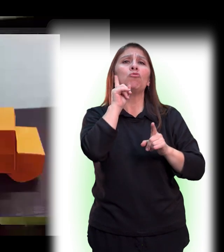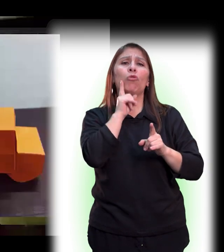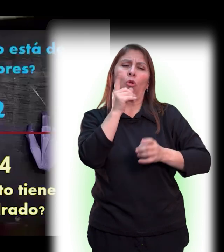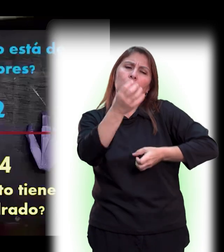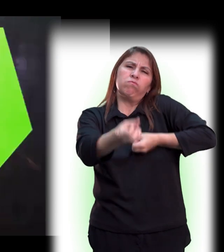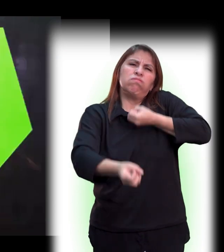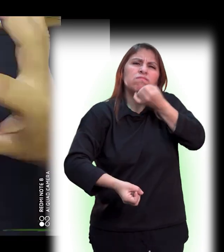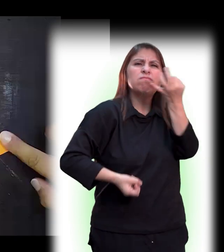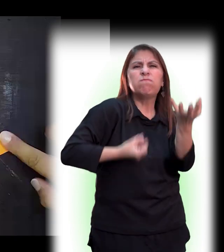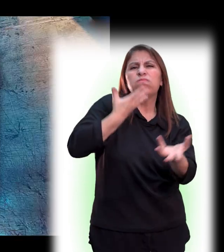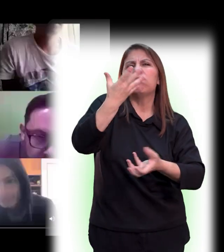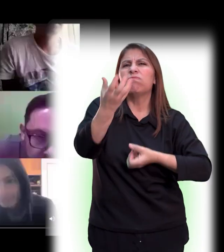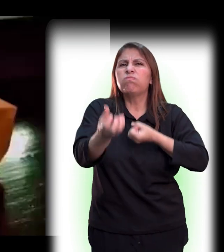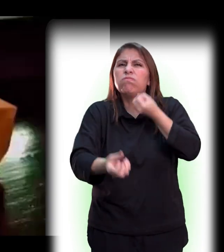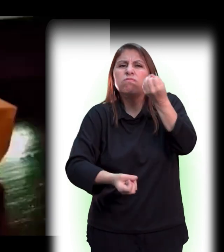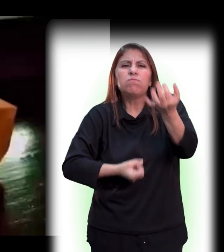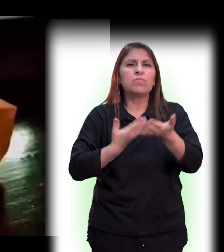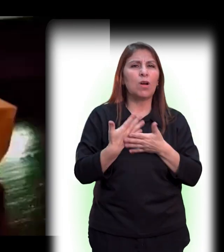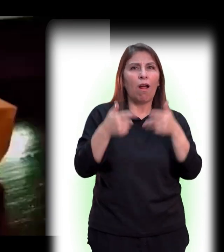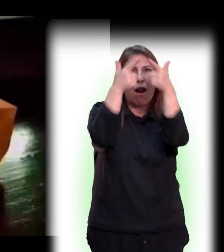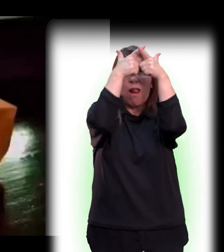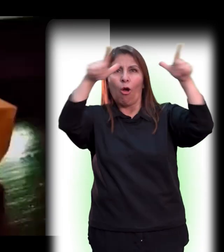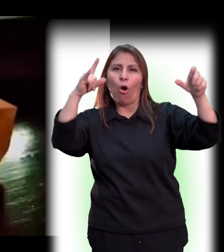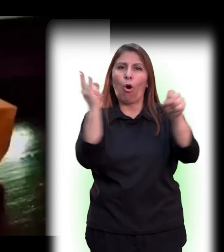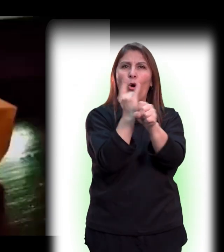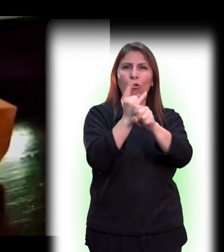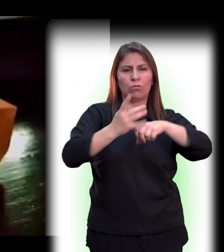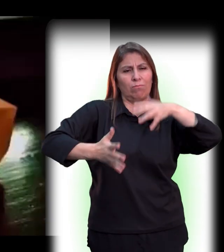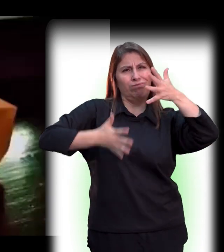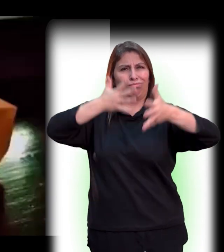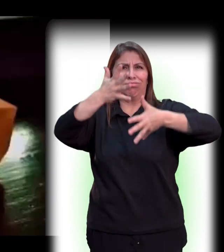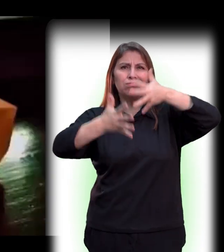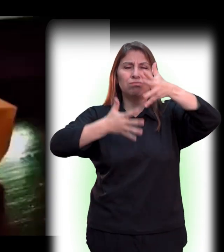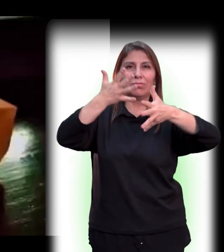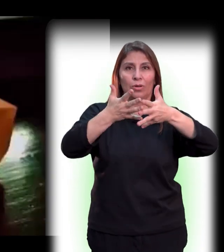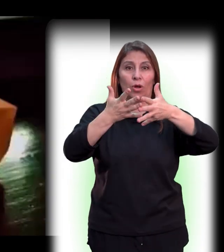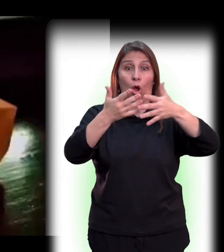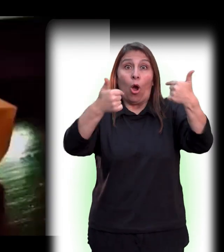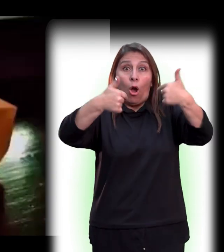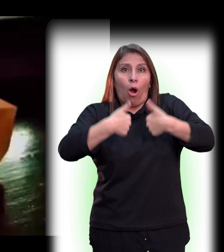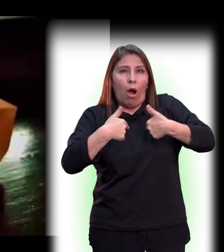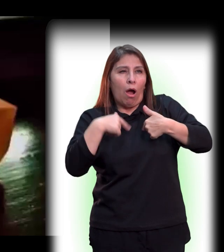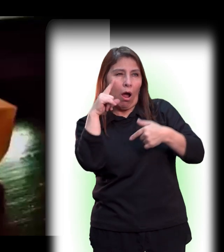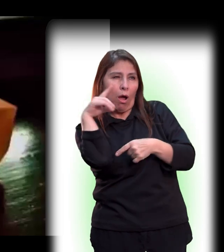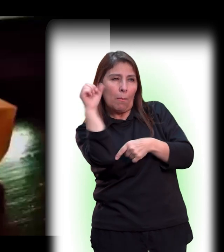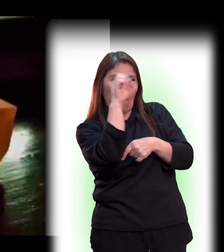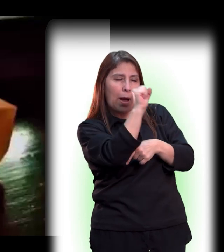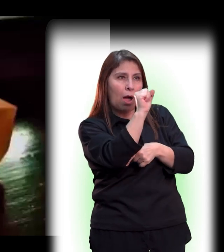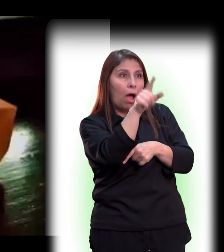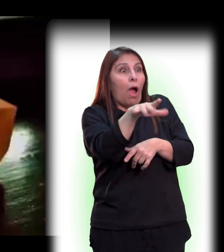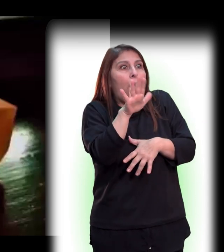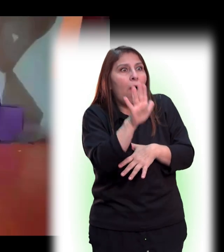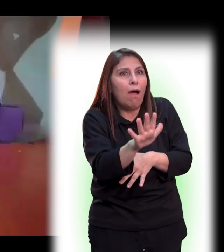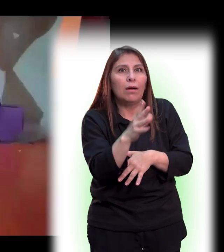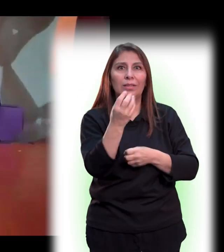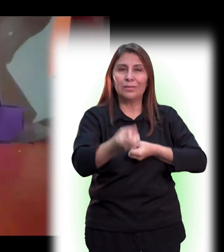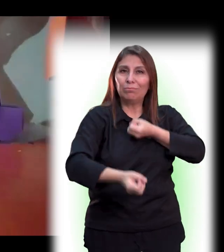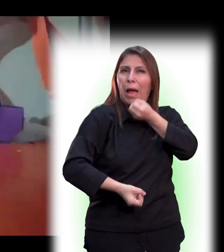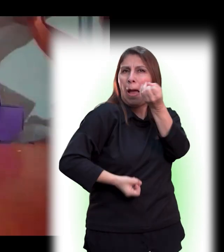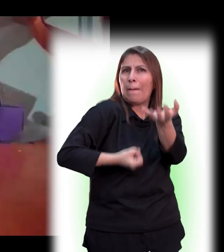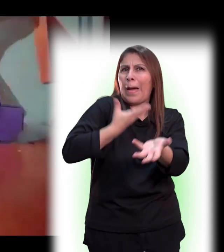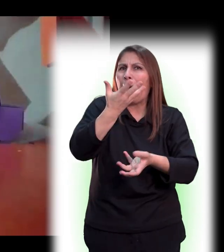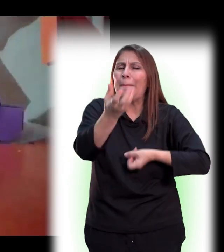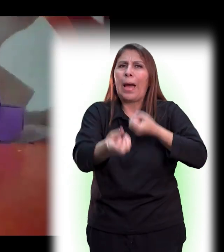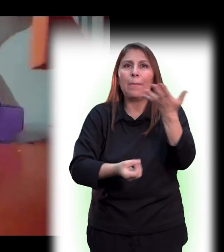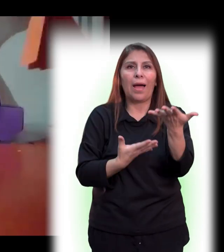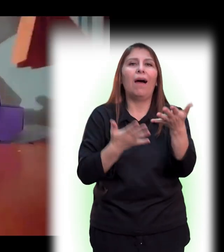riqueza en el lenguaje, ¿cierto? Y que uno cuando ve que se están expresando, está comprendiendo